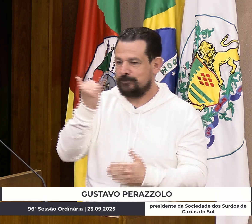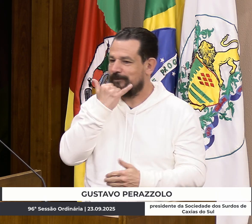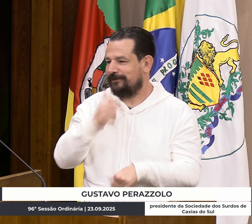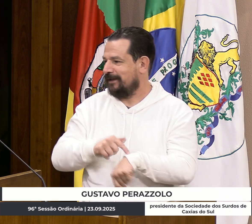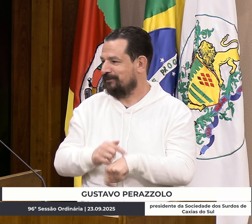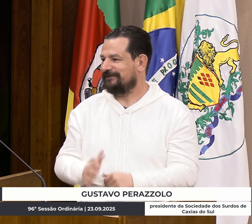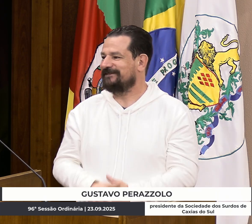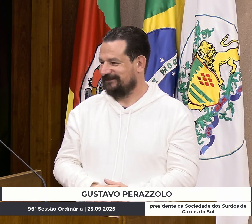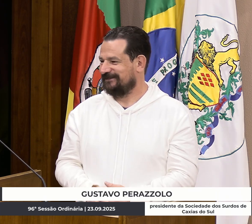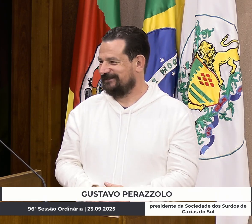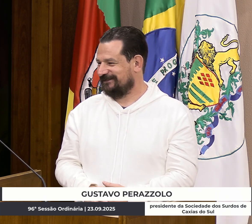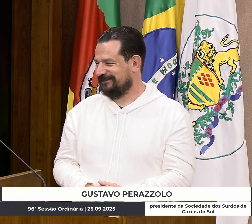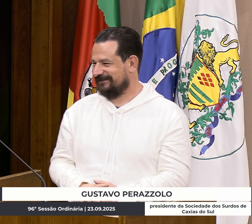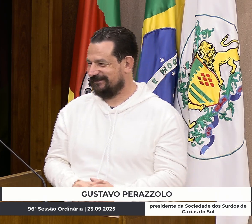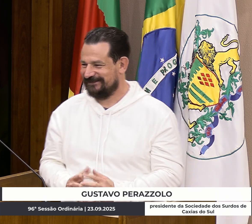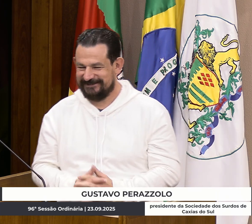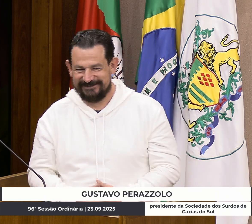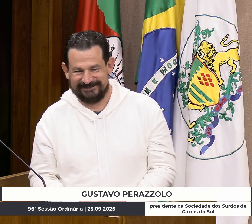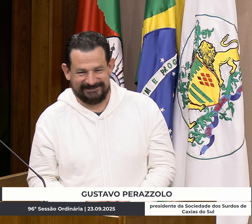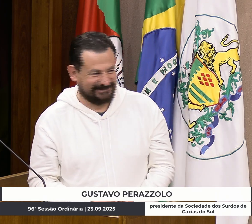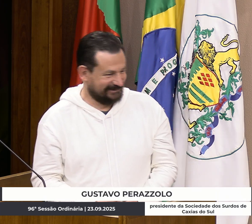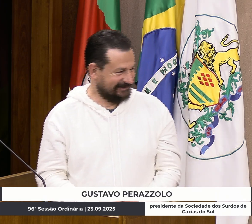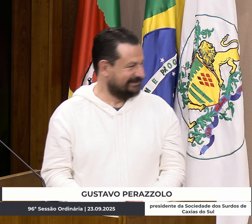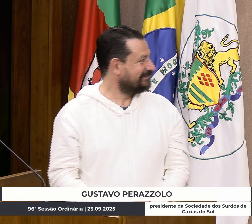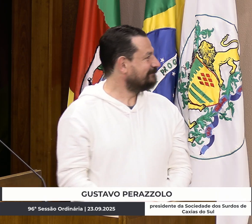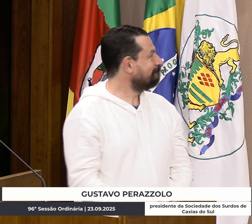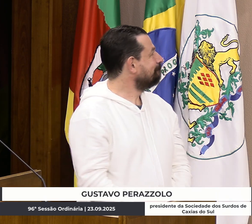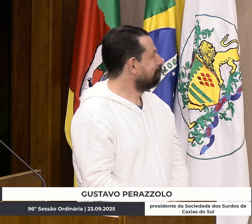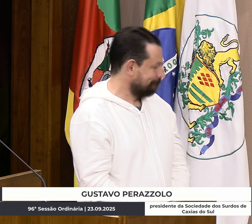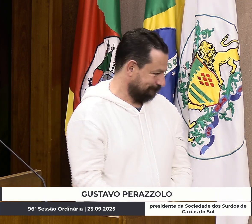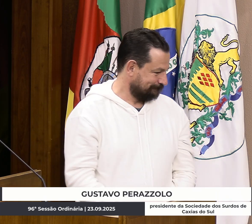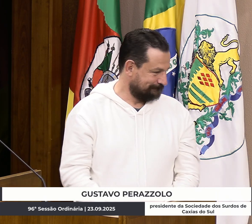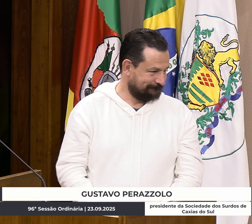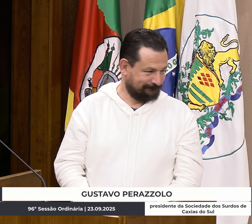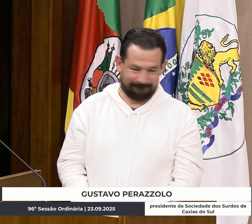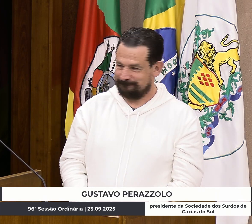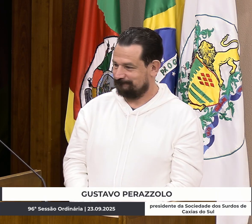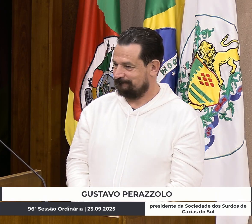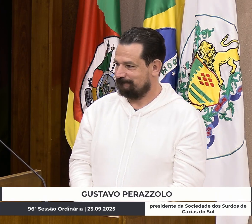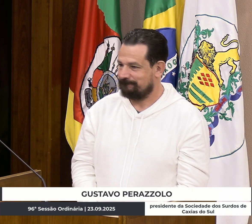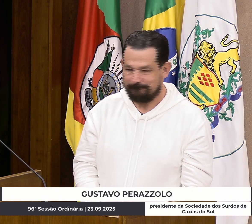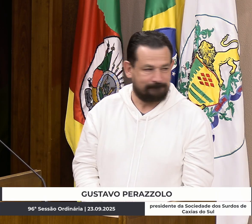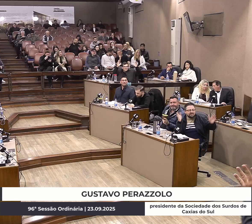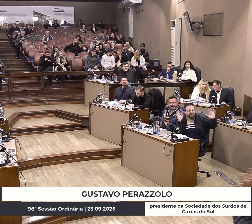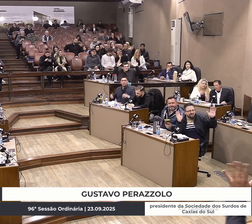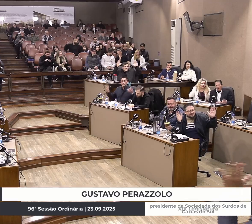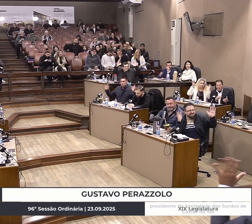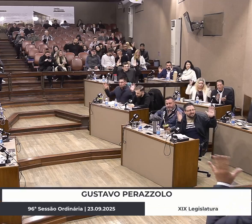Muito obrigada a todos, e desculpa pelo tempo, realmente, né, eu não tenho mais como falar.